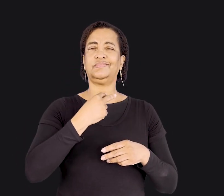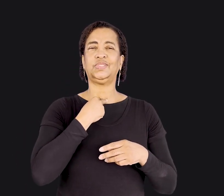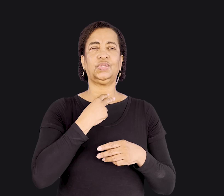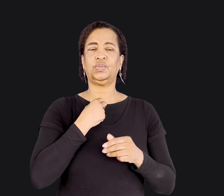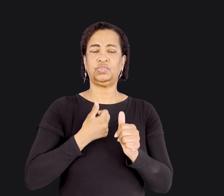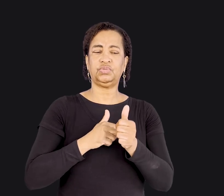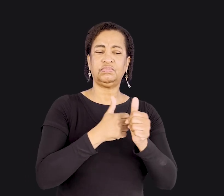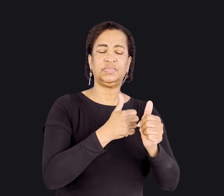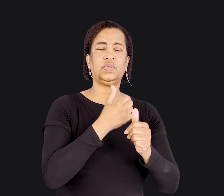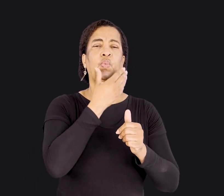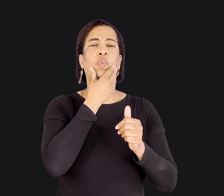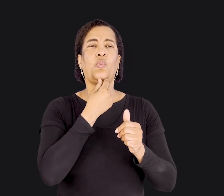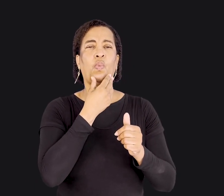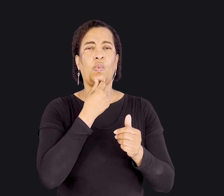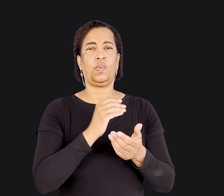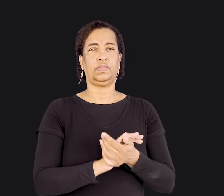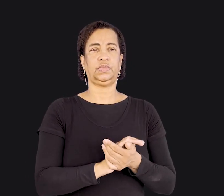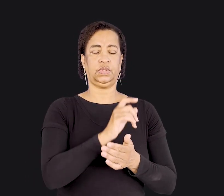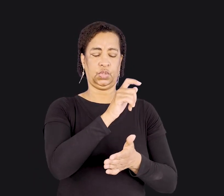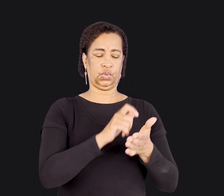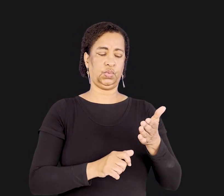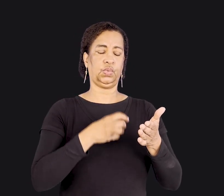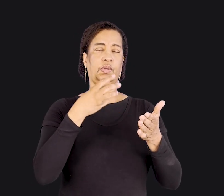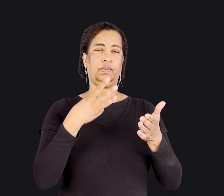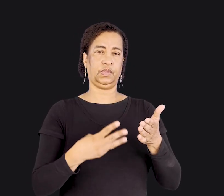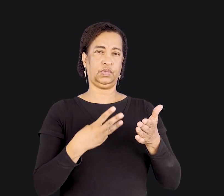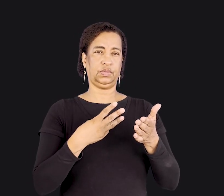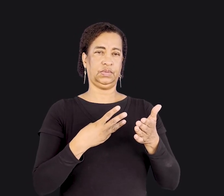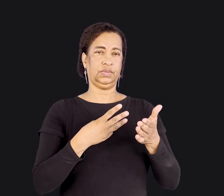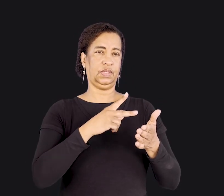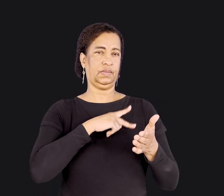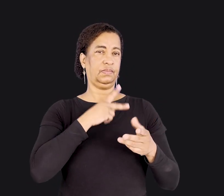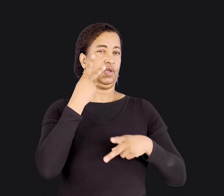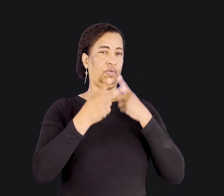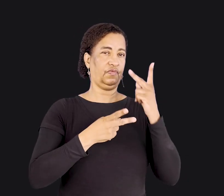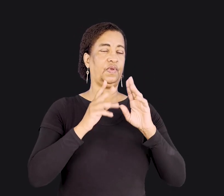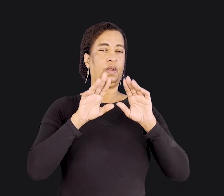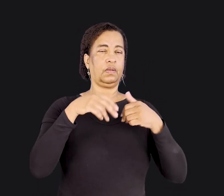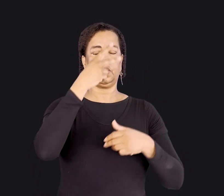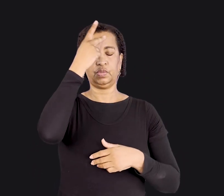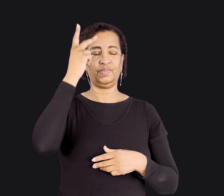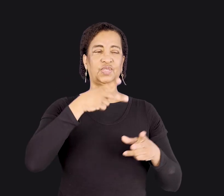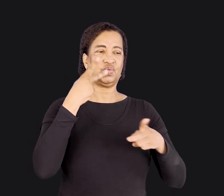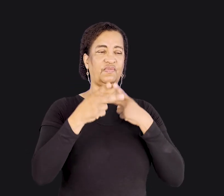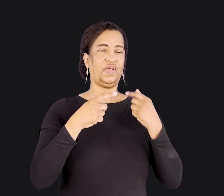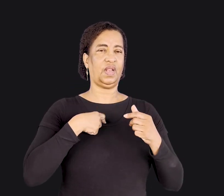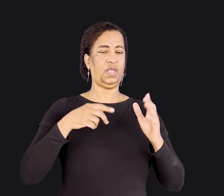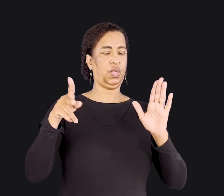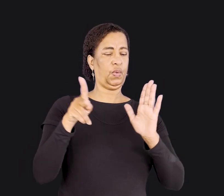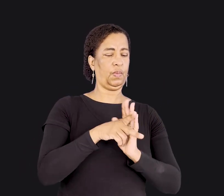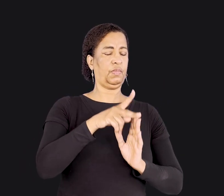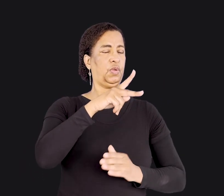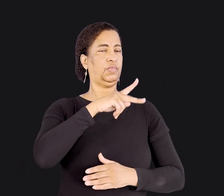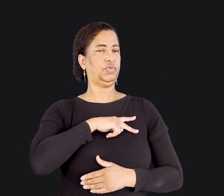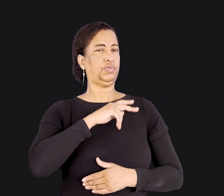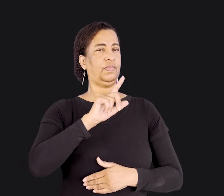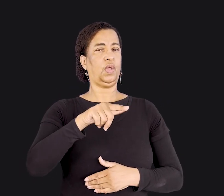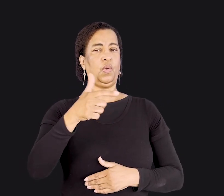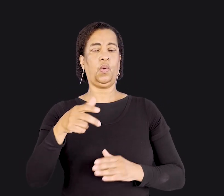ser seguidores de homens. No capítulo 3, Paulo disse, pois quando alguém diz, eu sou de Paulo, e outro, eu